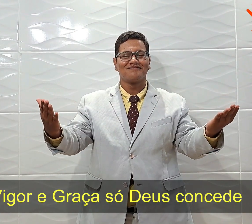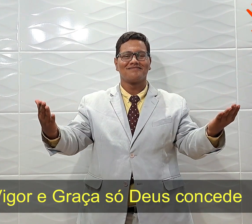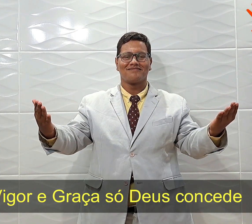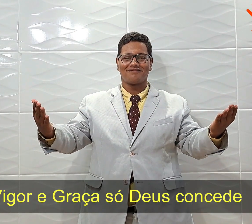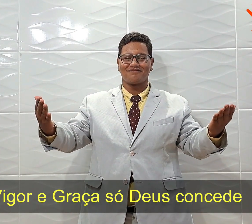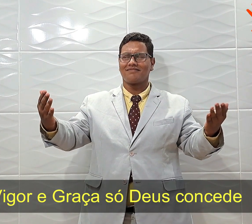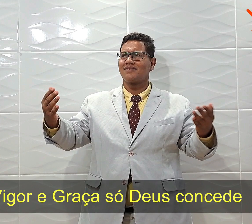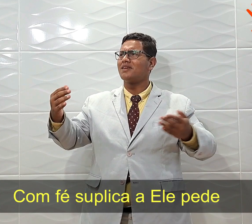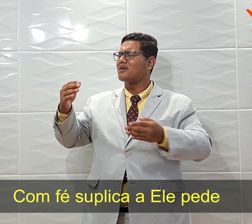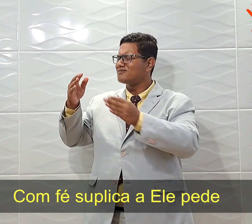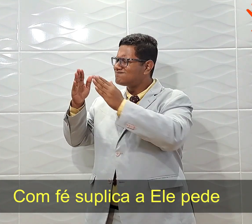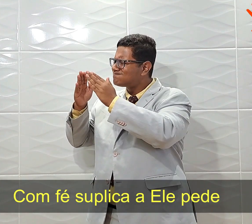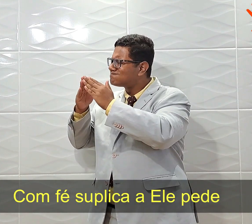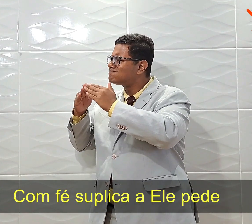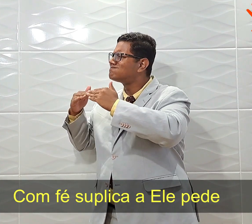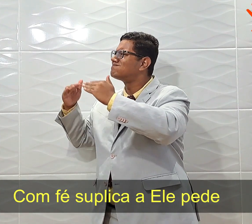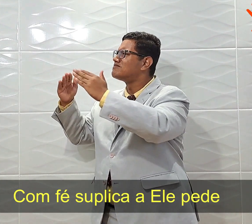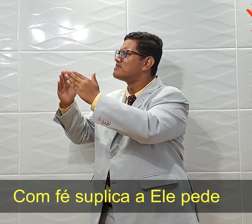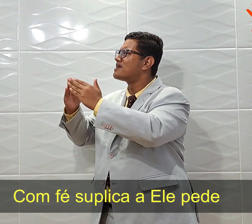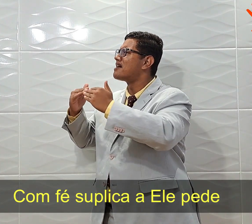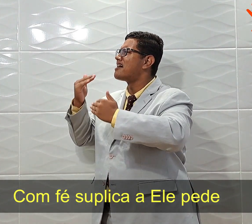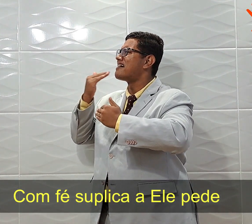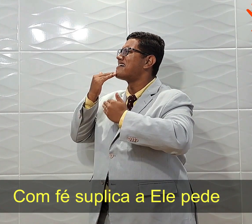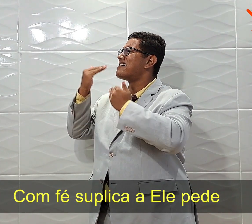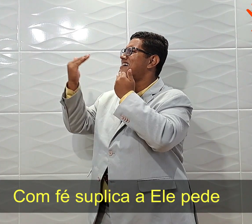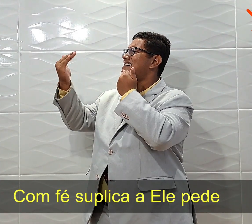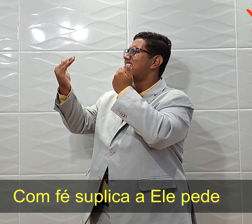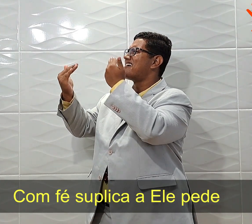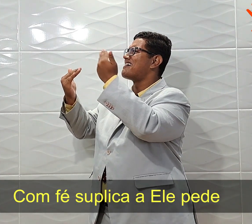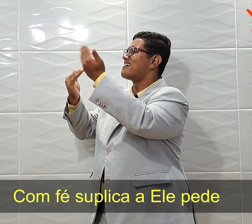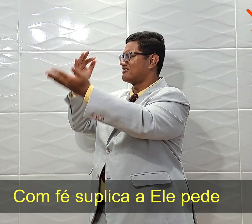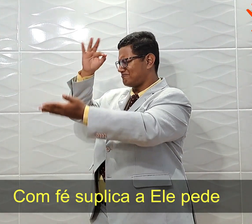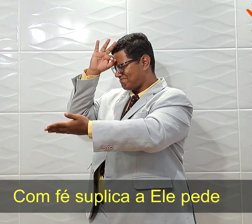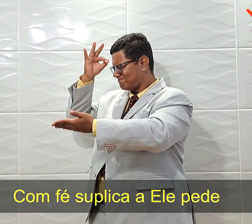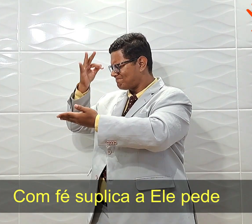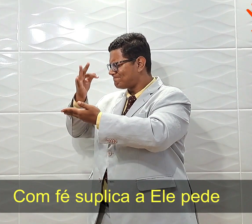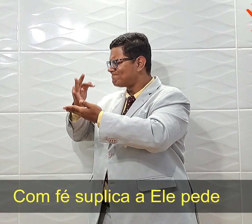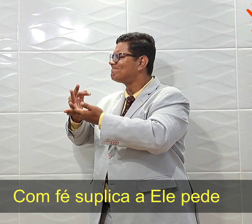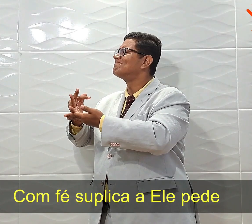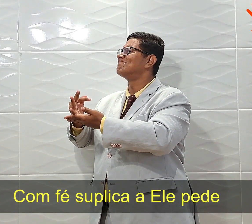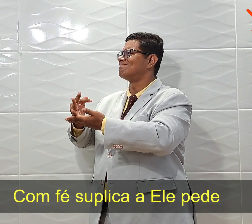Com fé suplica, a Ele